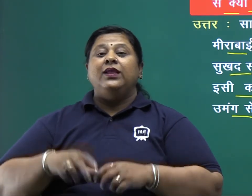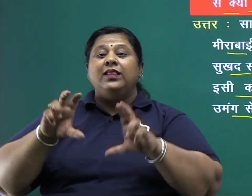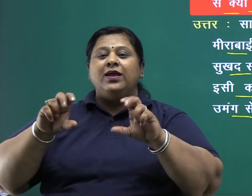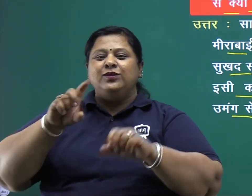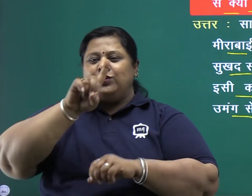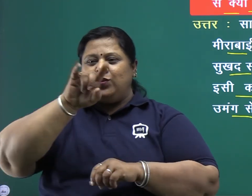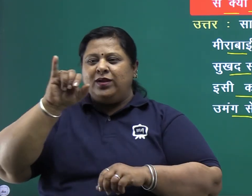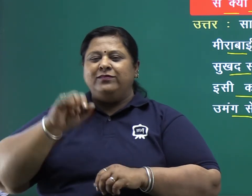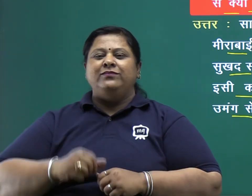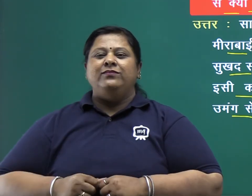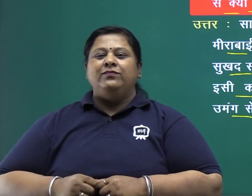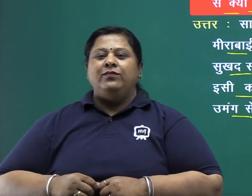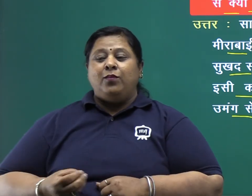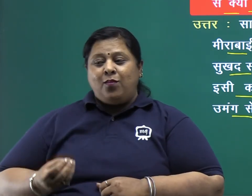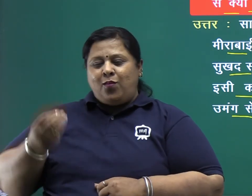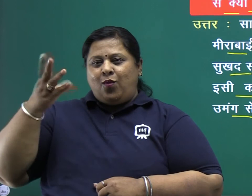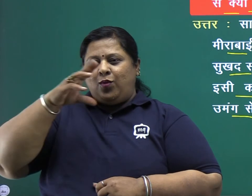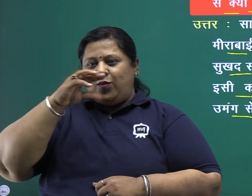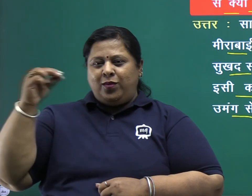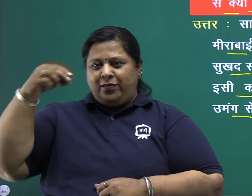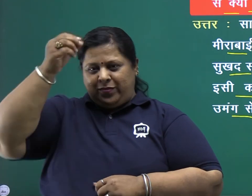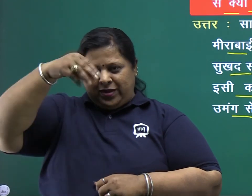16 भोर और बरखा